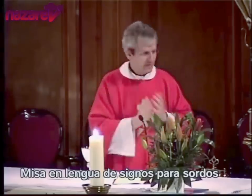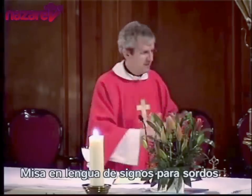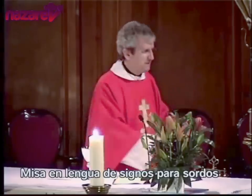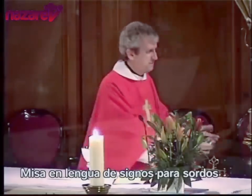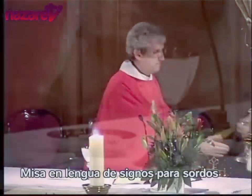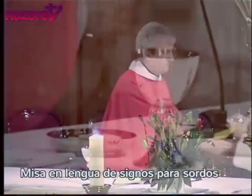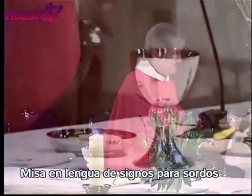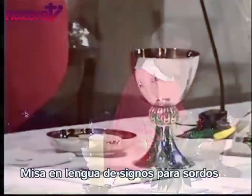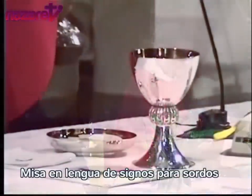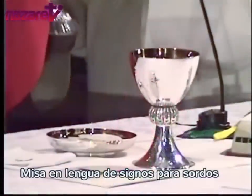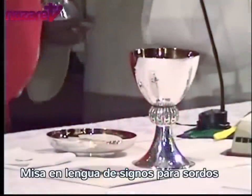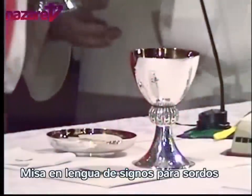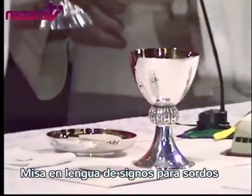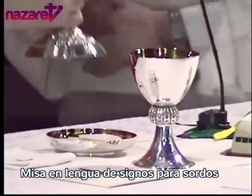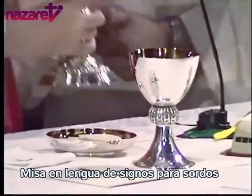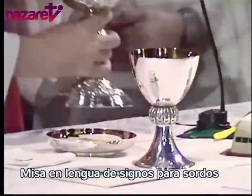paz.